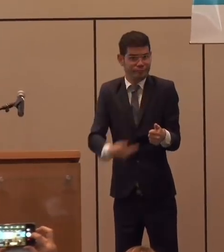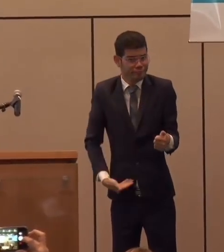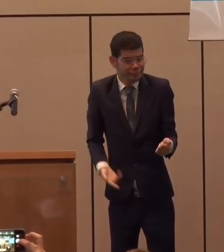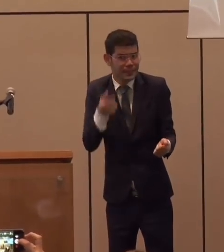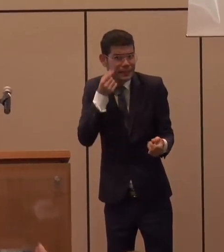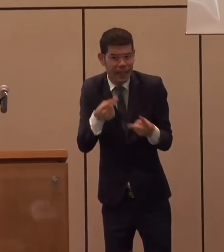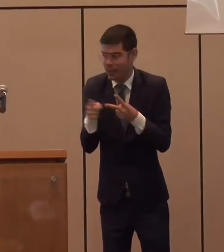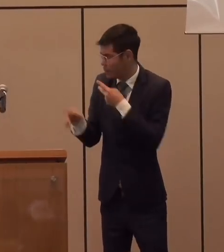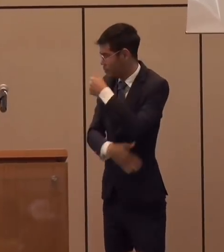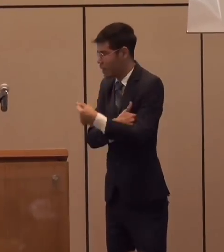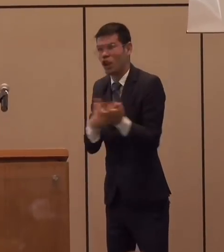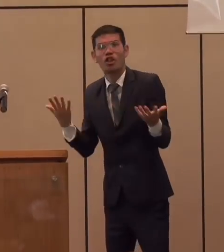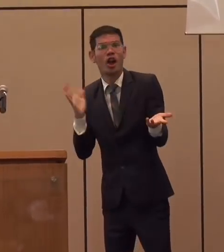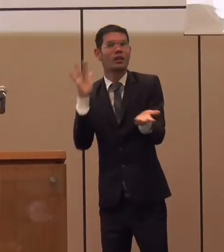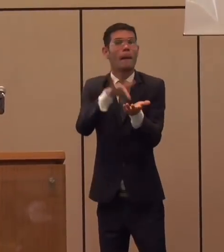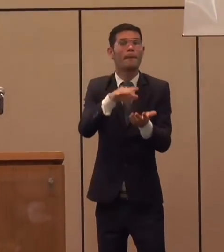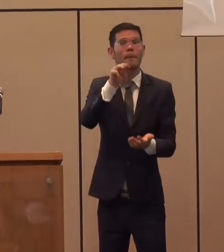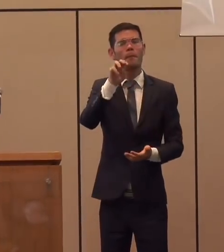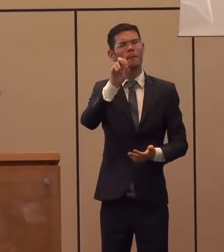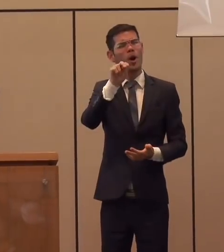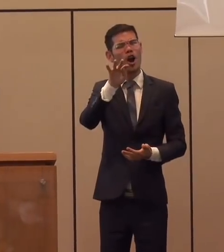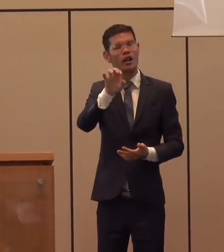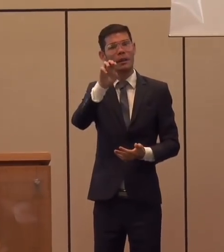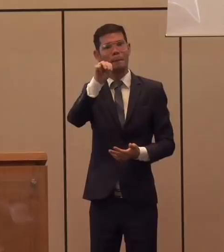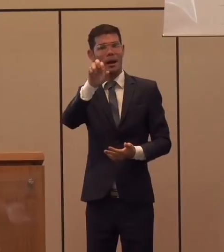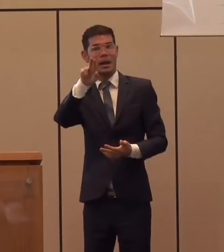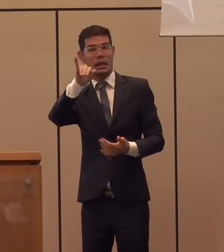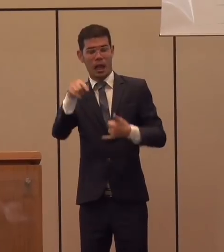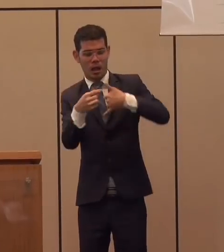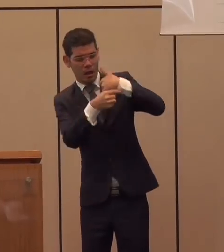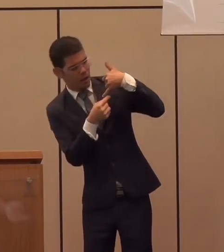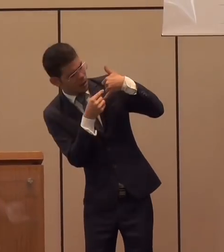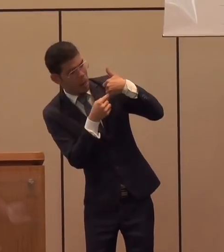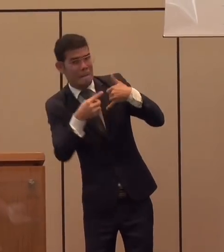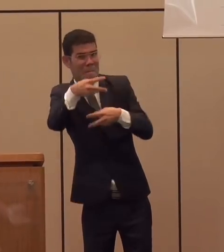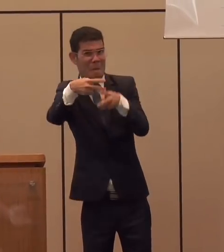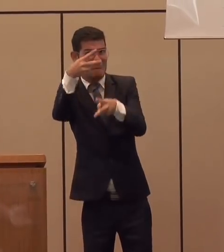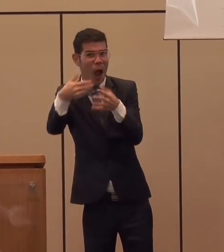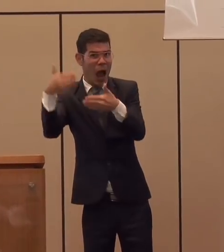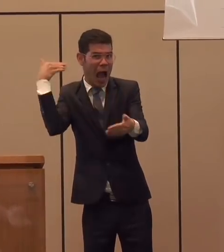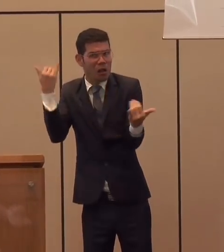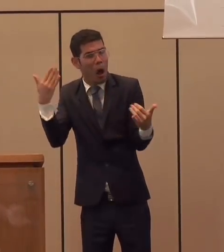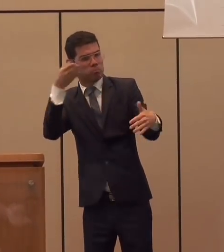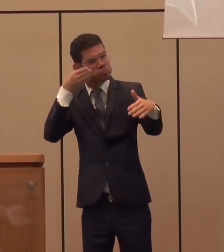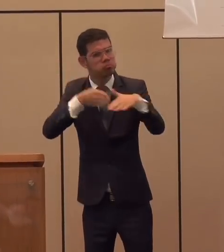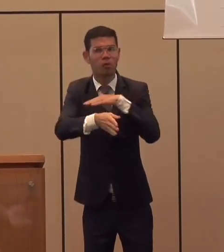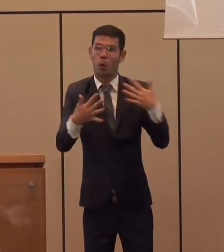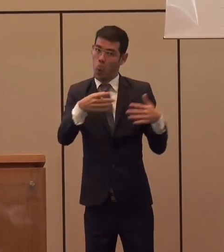maría pues en realidad creo que eso es el trabajo bien bien hecho y bien cumplido de lo que nosotros como